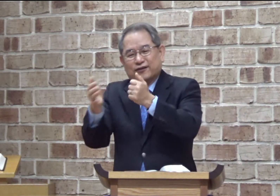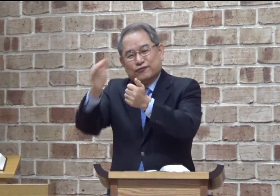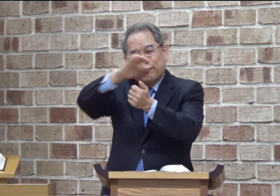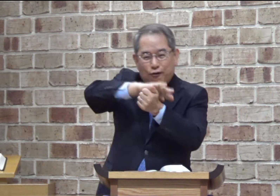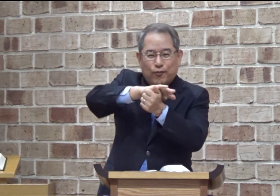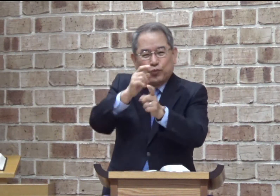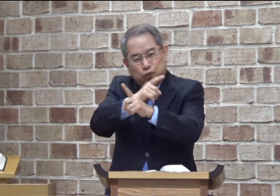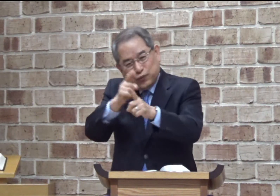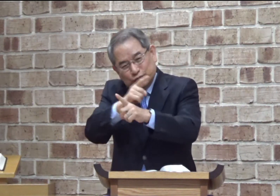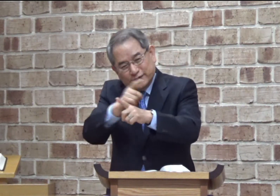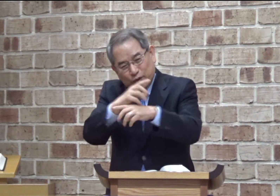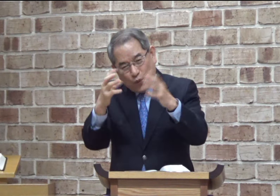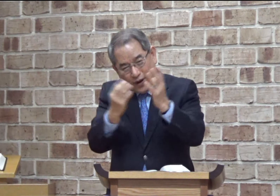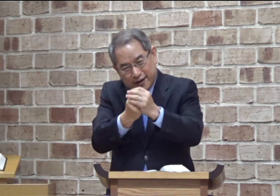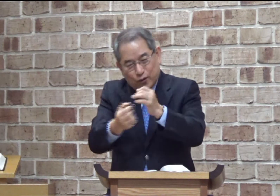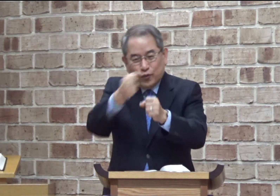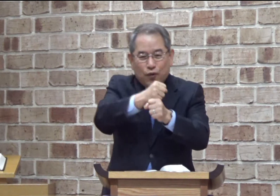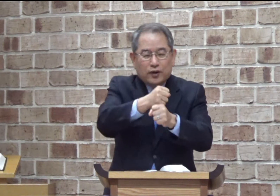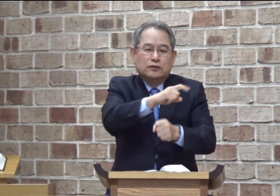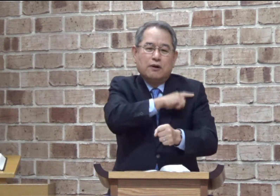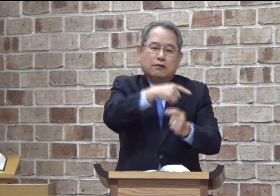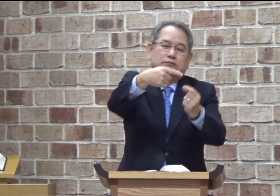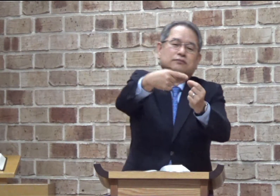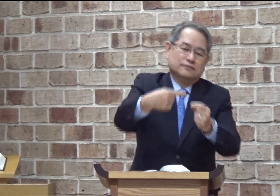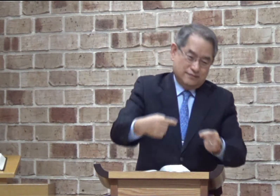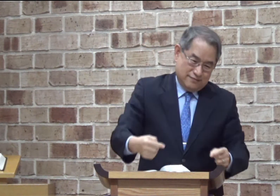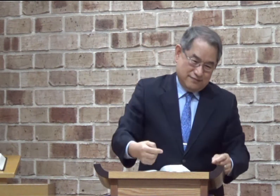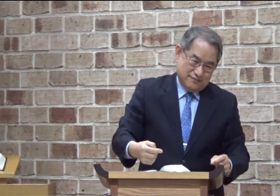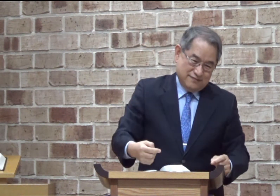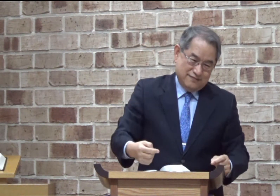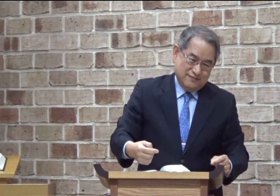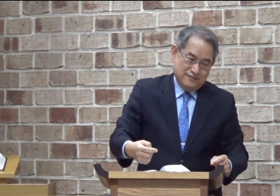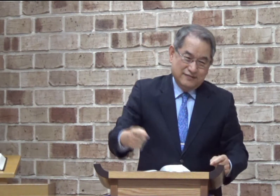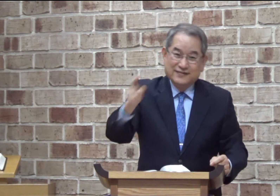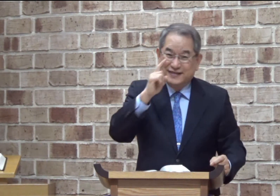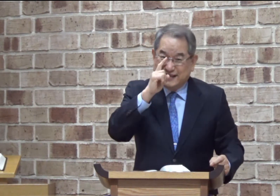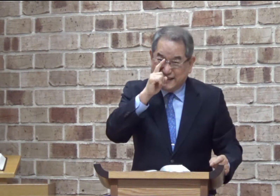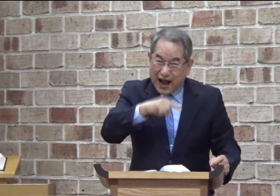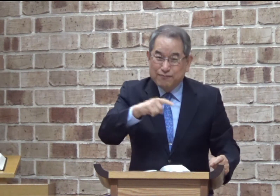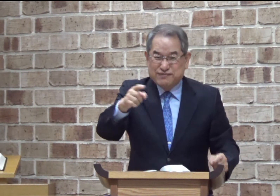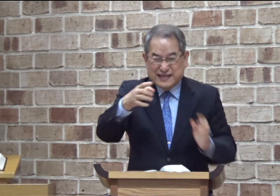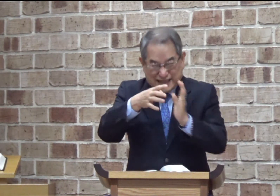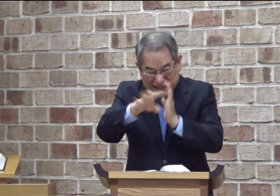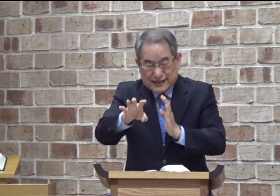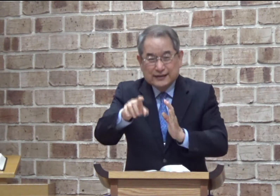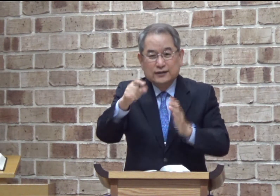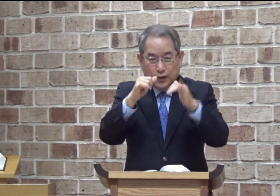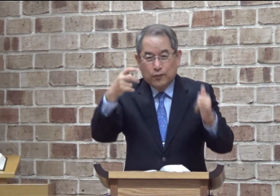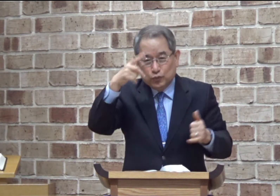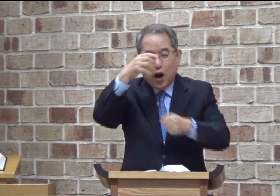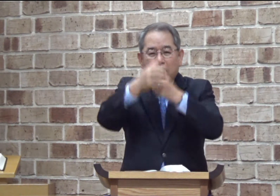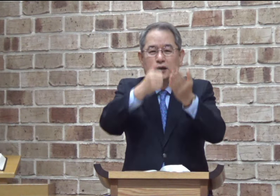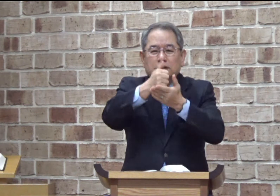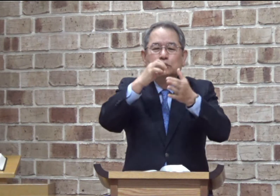쓰는 것이 정말 좋은 방법입니다. 사람의 마음과 하나님의 마음은 다릅니다.